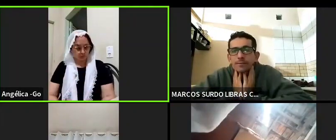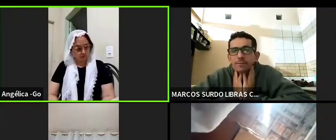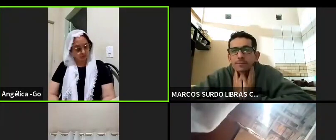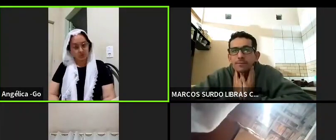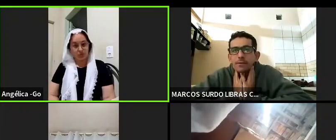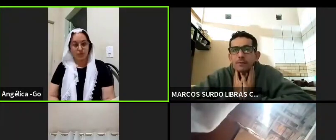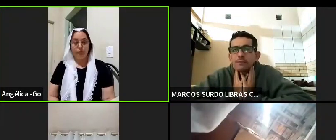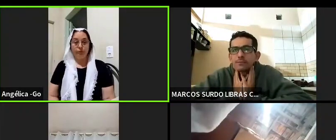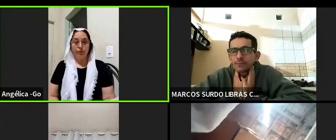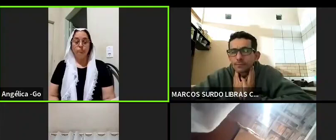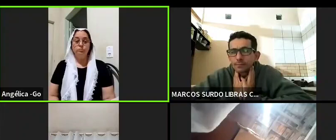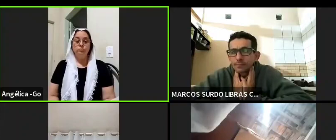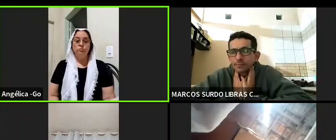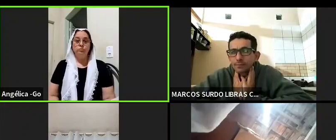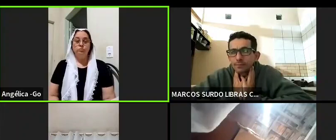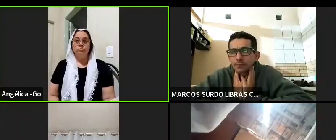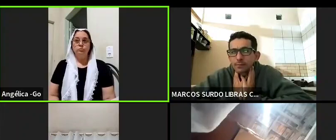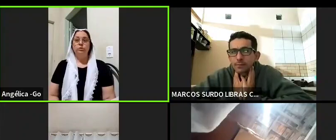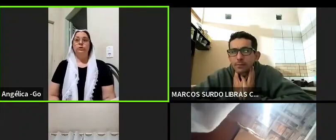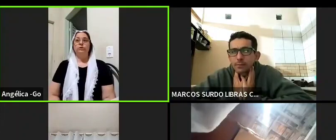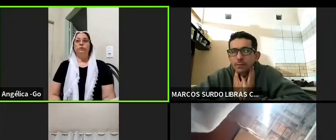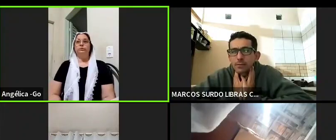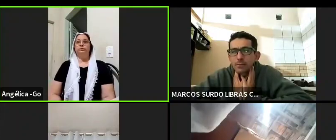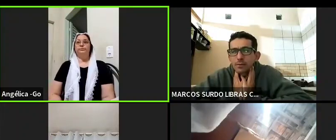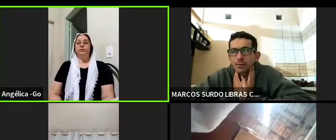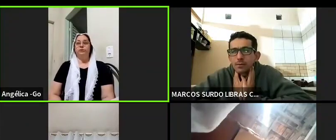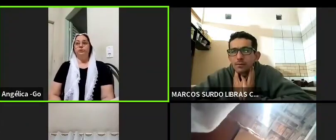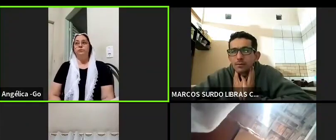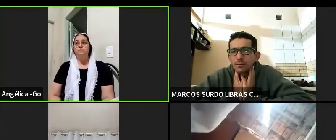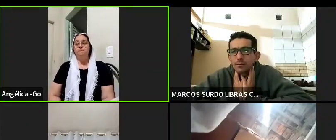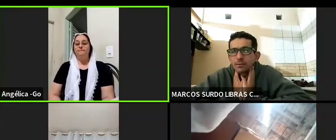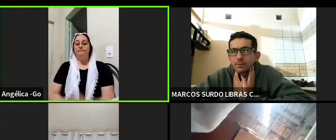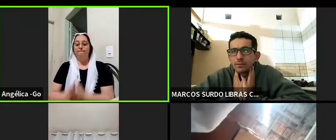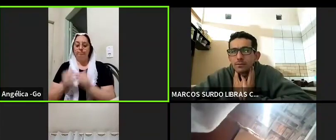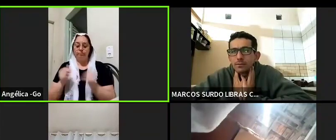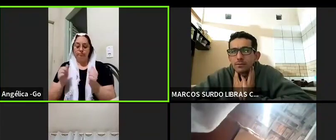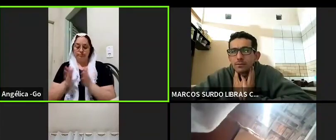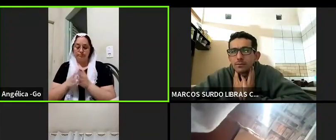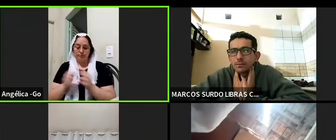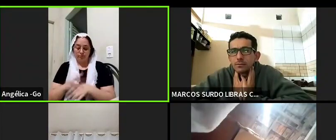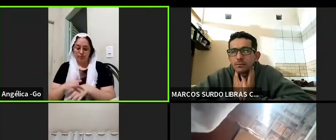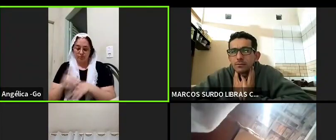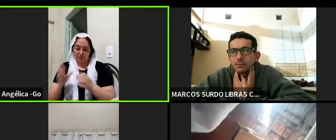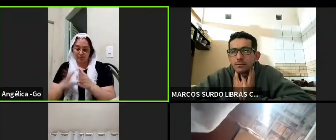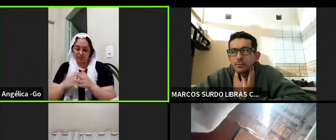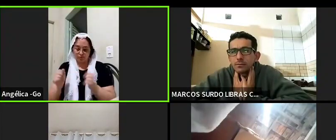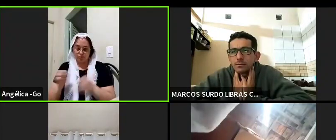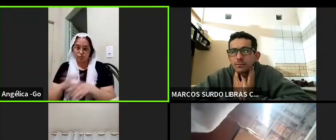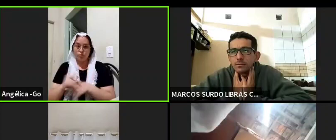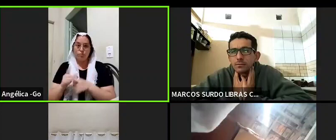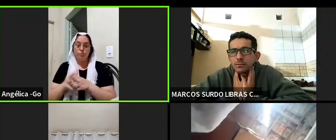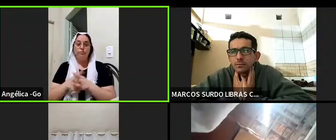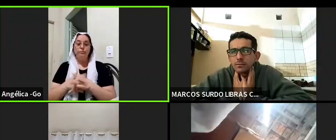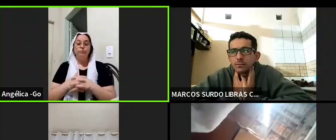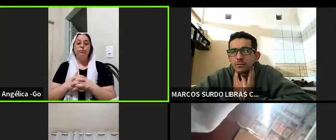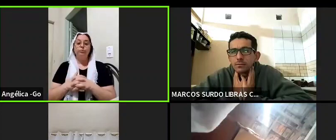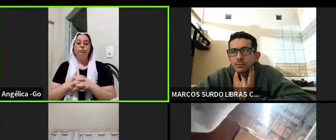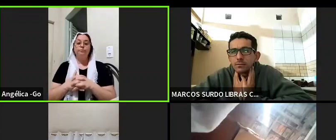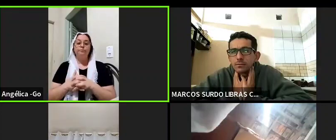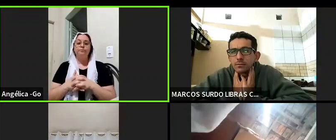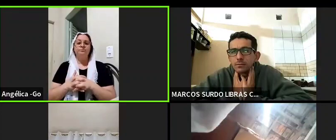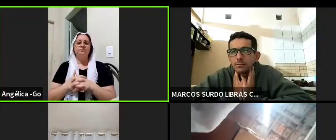Mas, Alamanaia, Jesus Nazareno, meu Deus, mas é exatamente nesse momento que você está